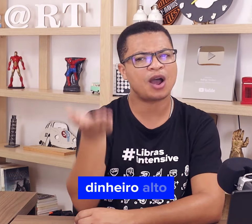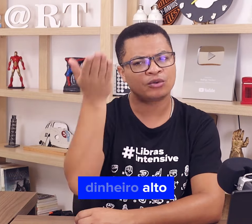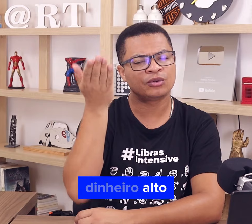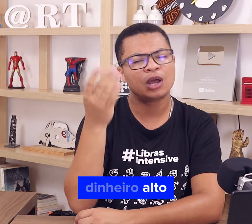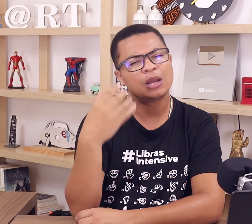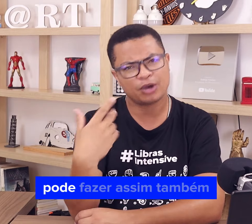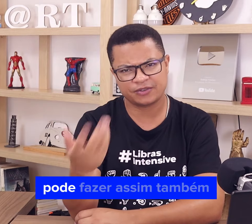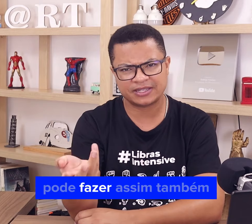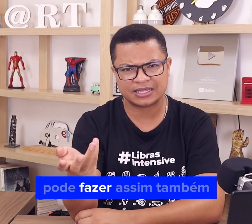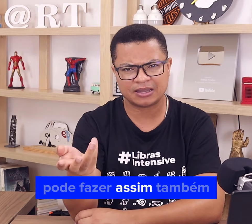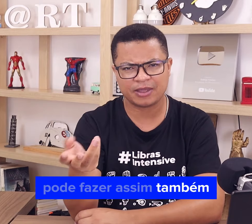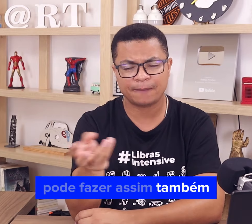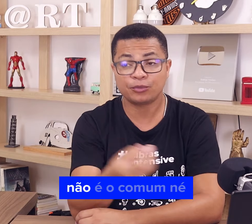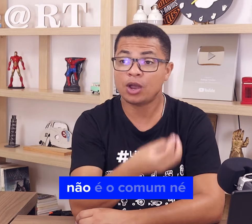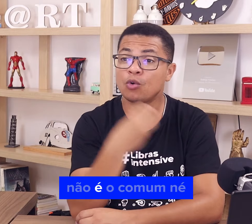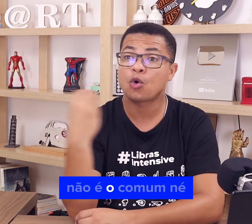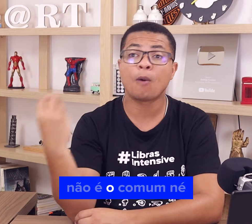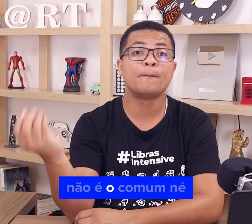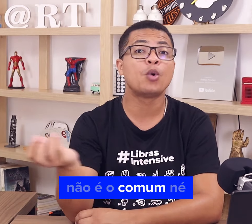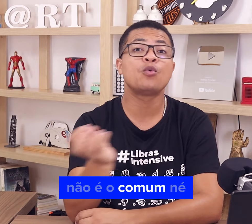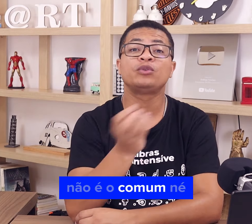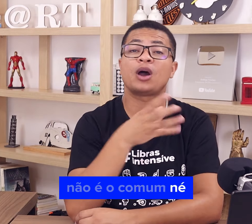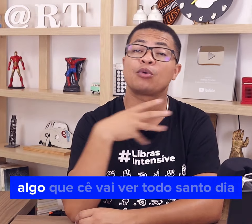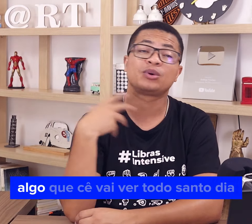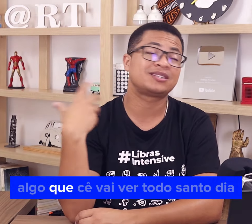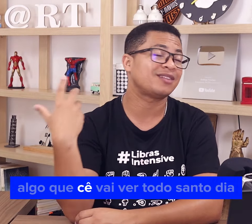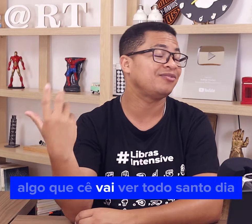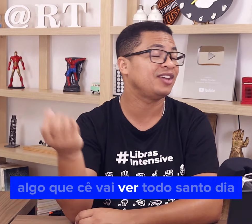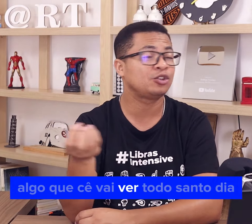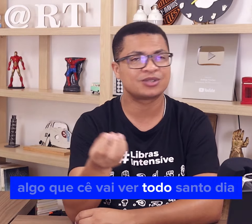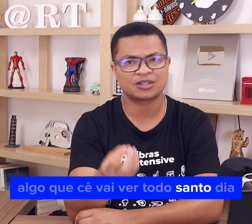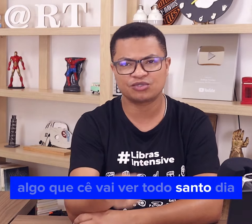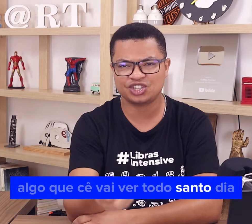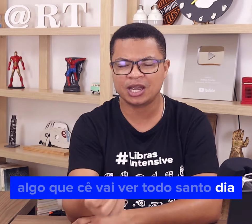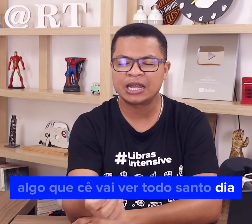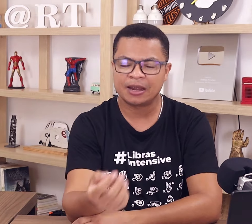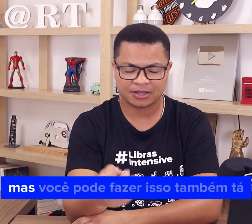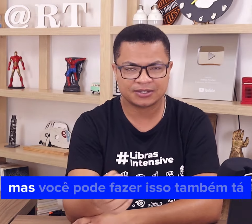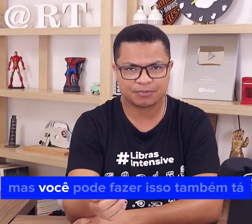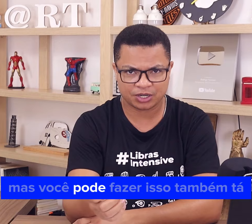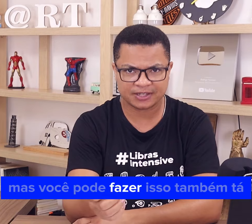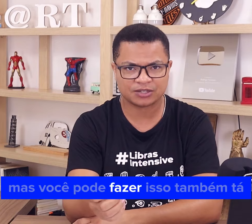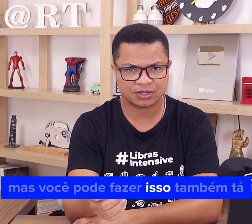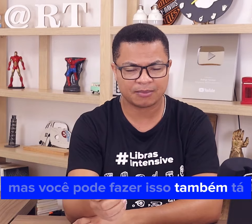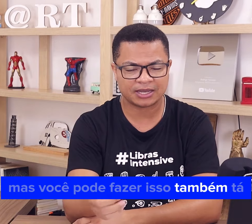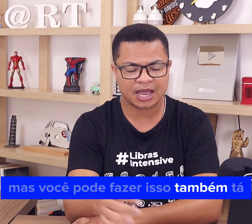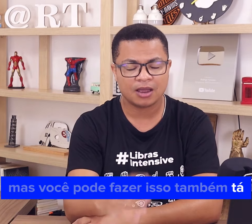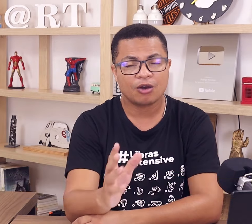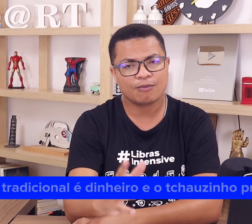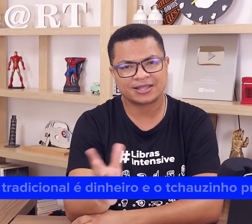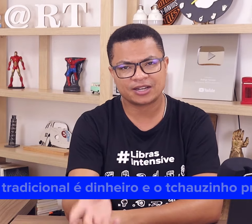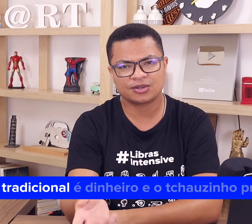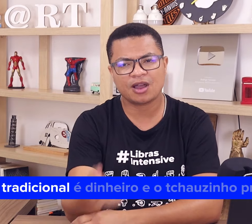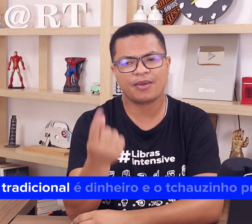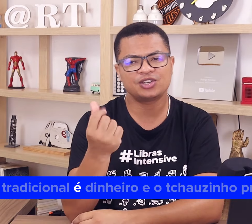alto. Pode fazer assim também. Não é o comum, não algo que você vai ver todo santo dia, mas você pode fazer isso também, tá? O mais tradicional é